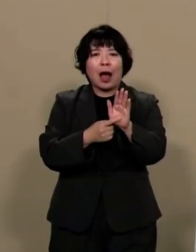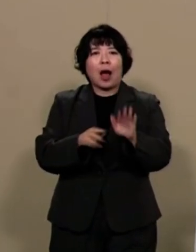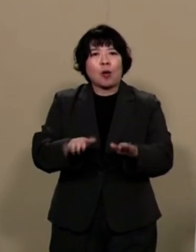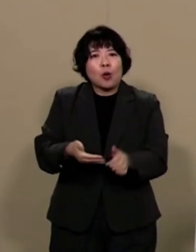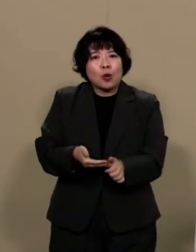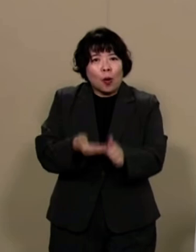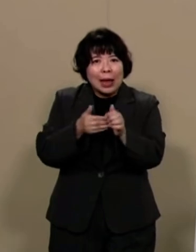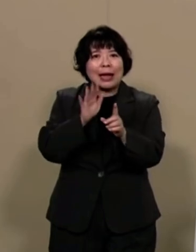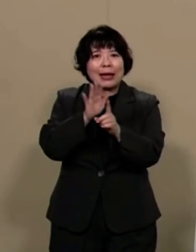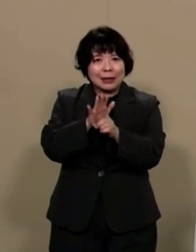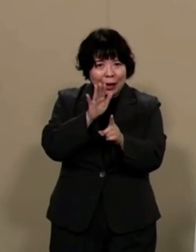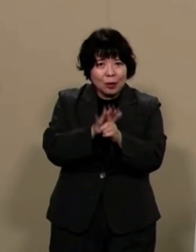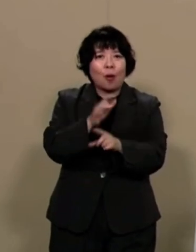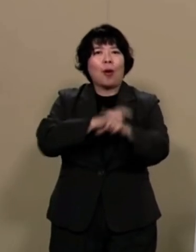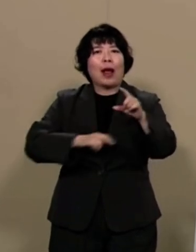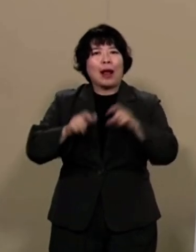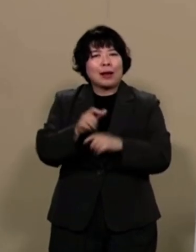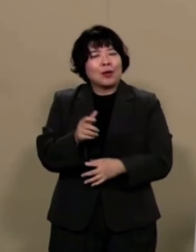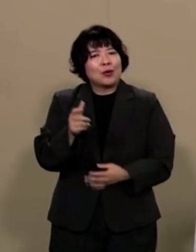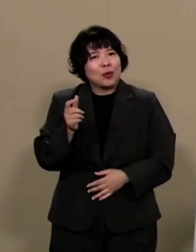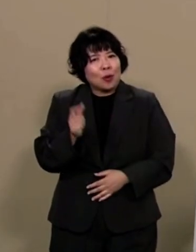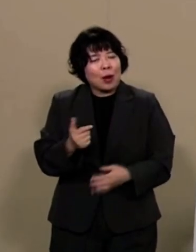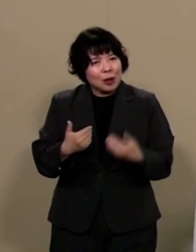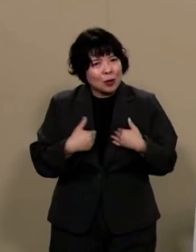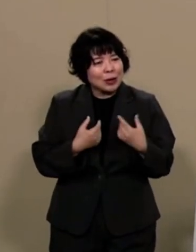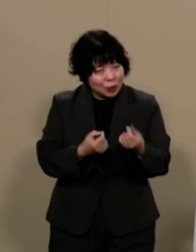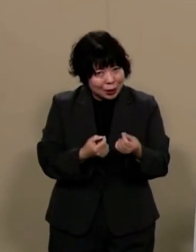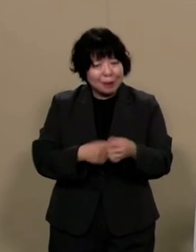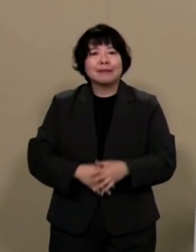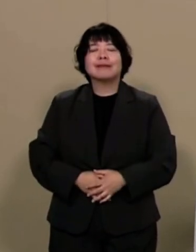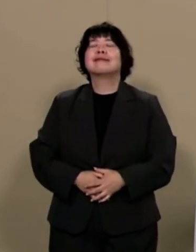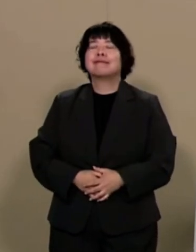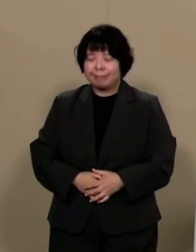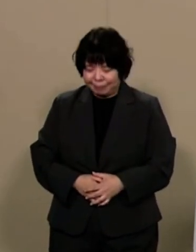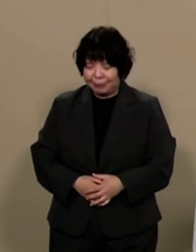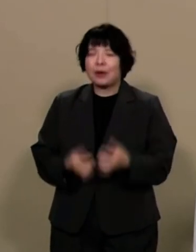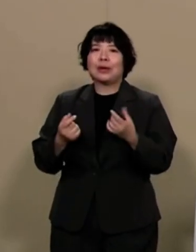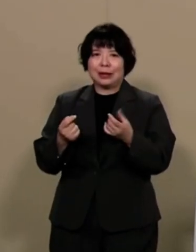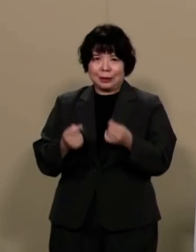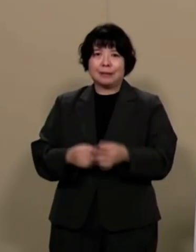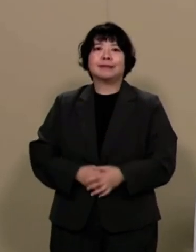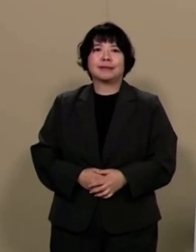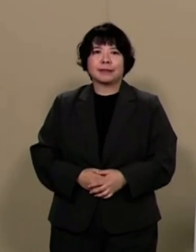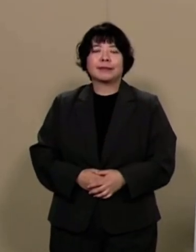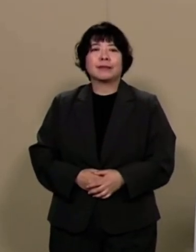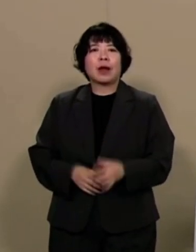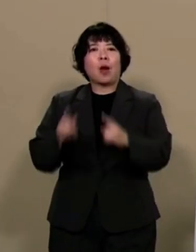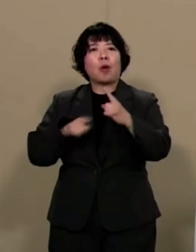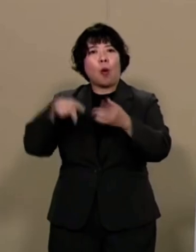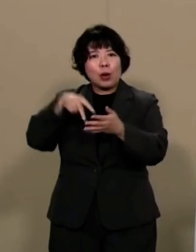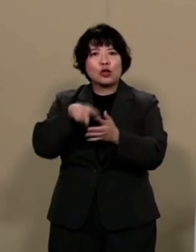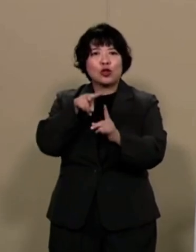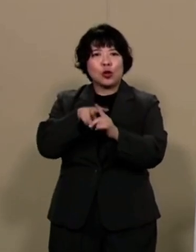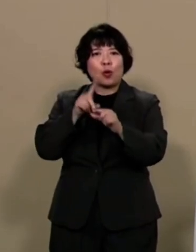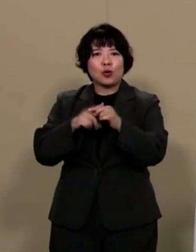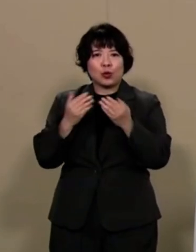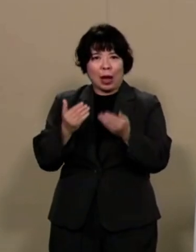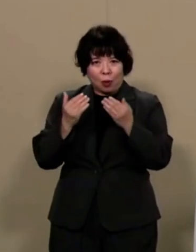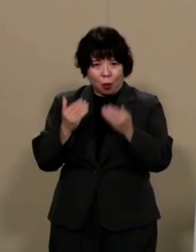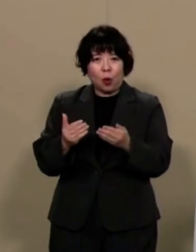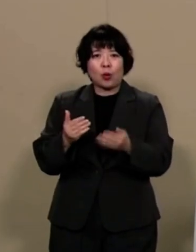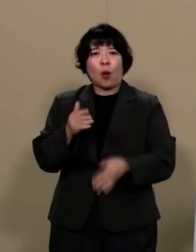さらなる強化も必要ですねその通りです公立小中学校の